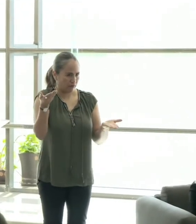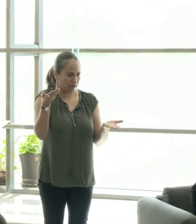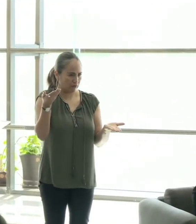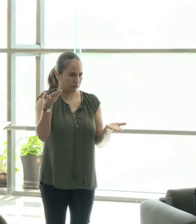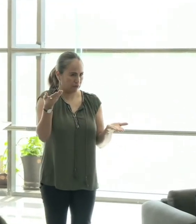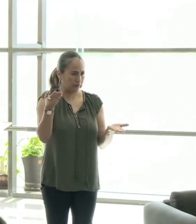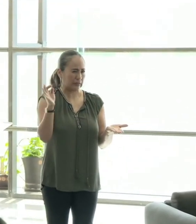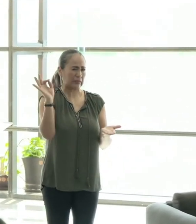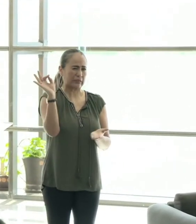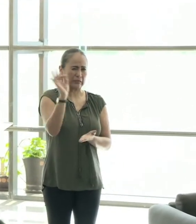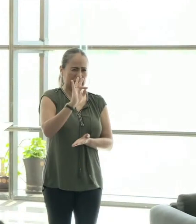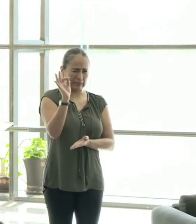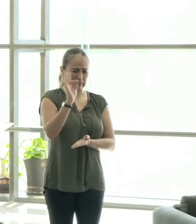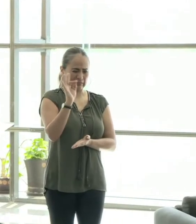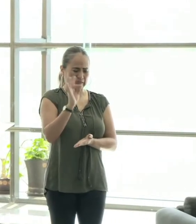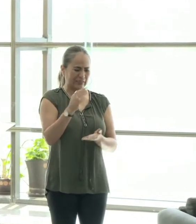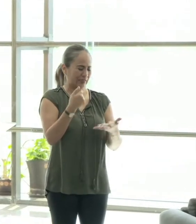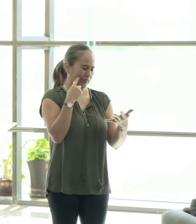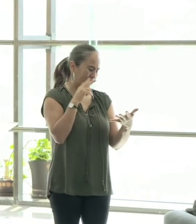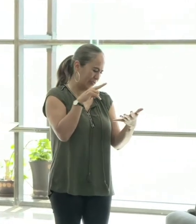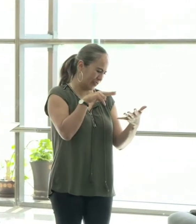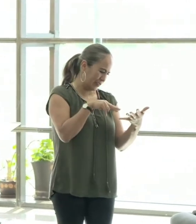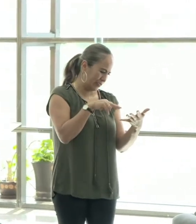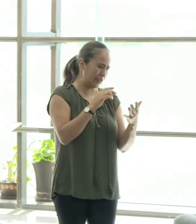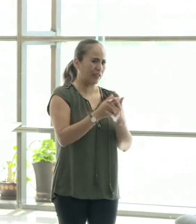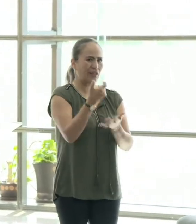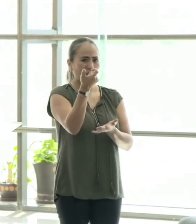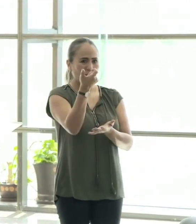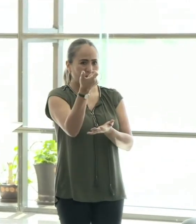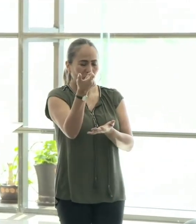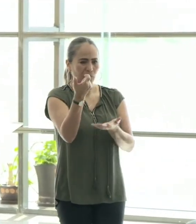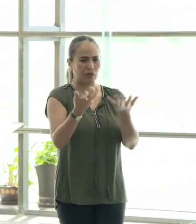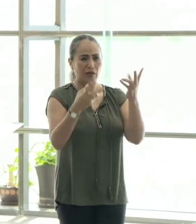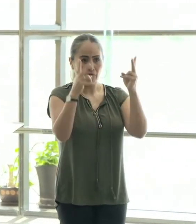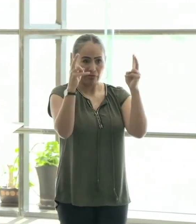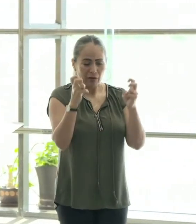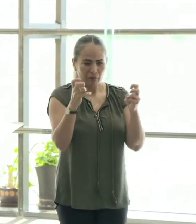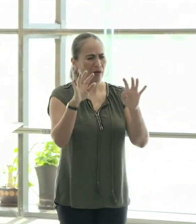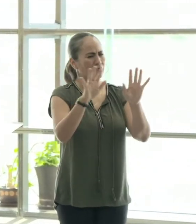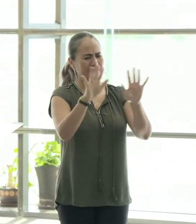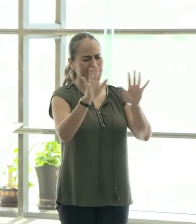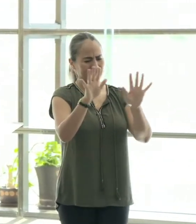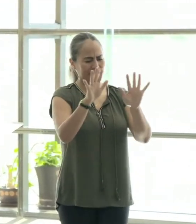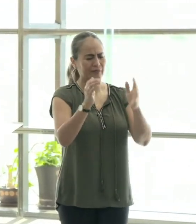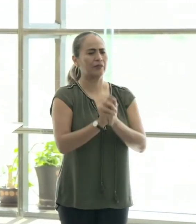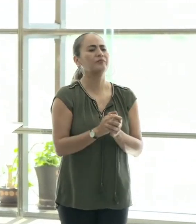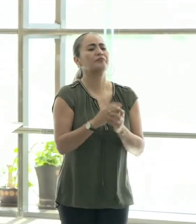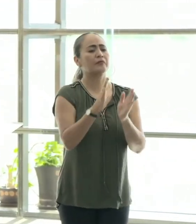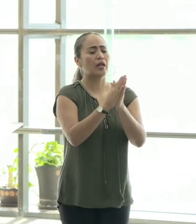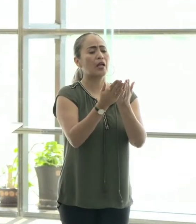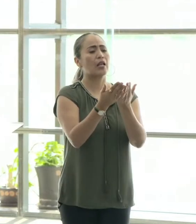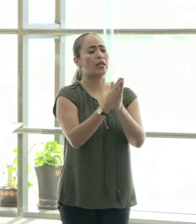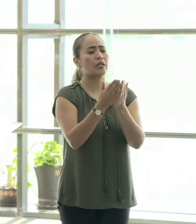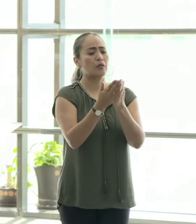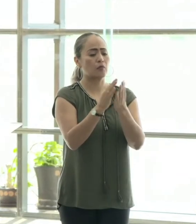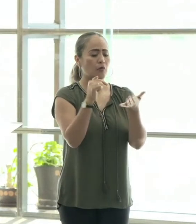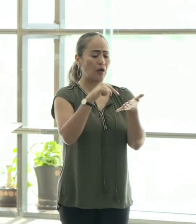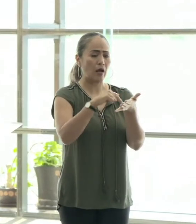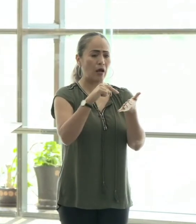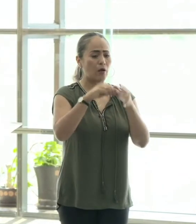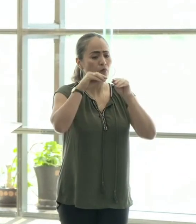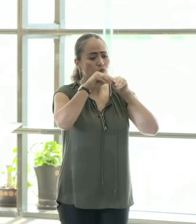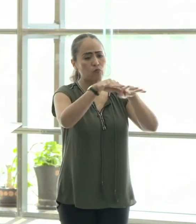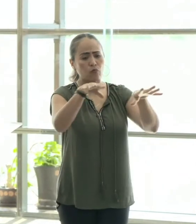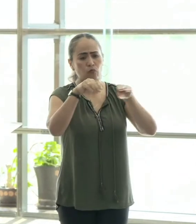puede dar un poquitín de miedo leer cualquier cosa que un doctor en economía escriba Pero déjeme decirles que este libro es un libro de divulgación